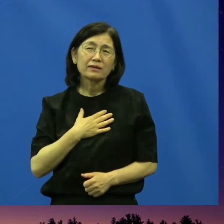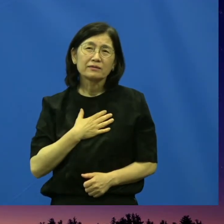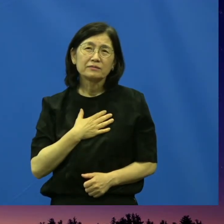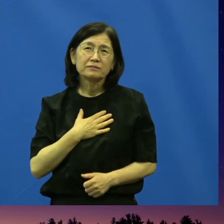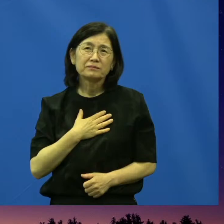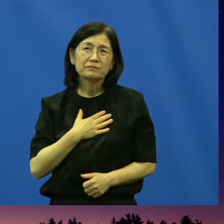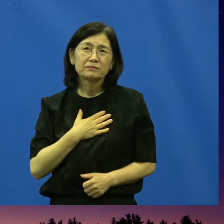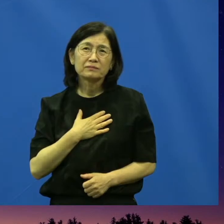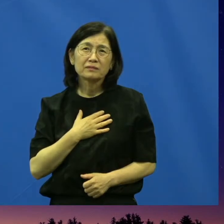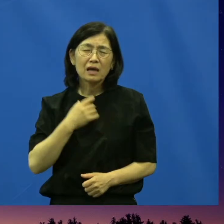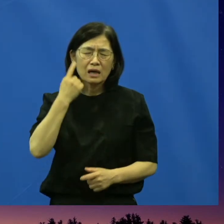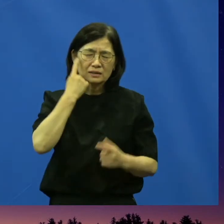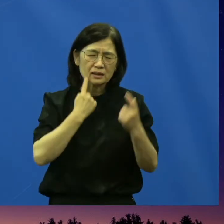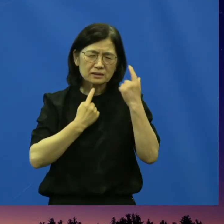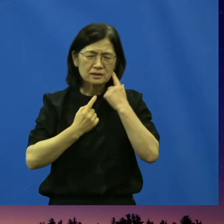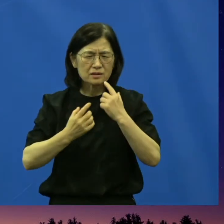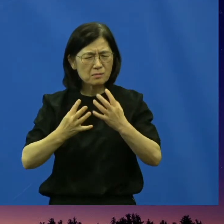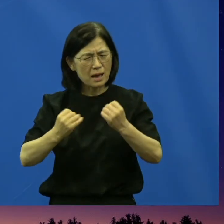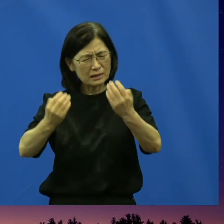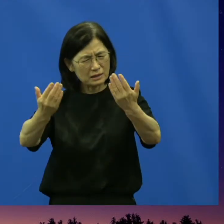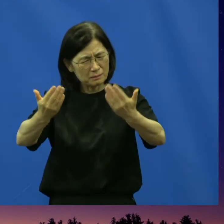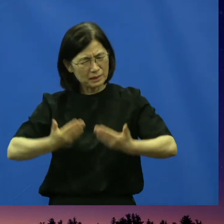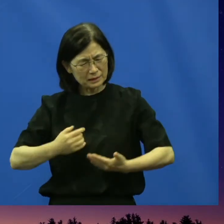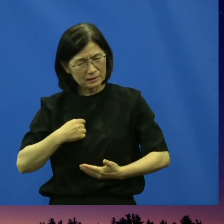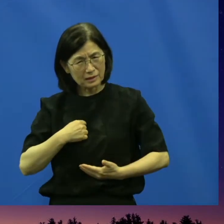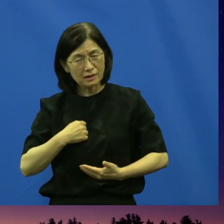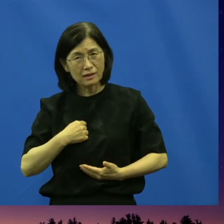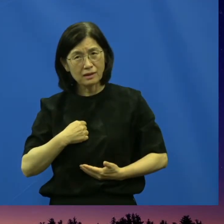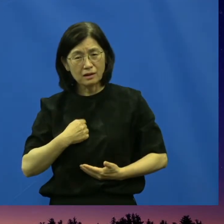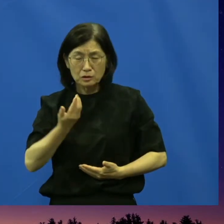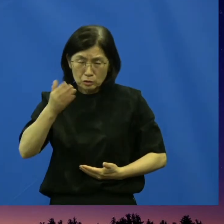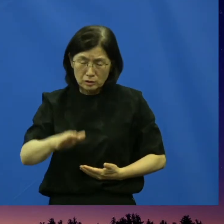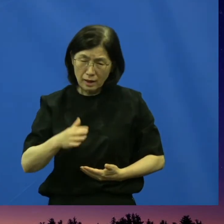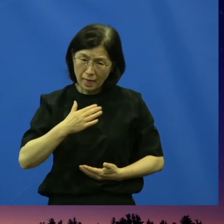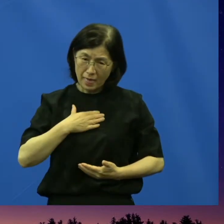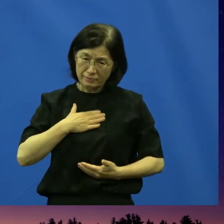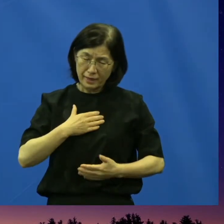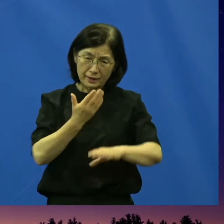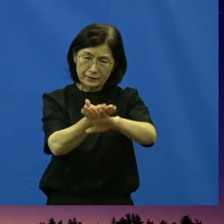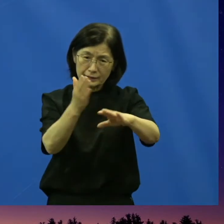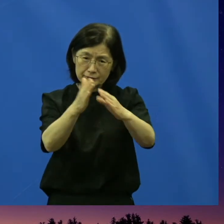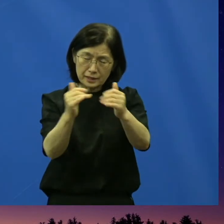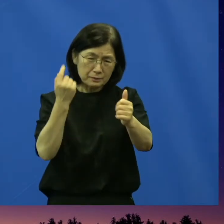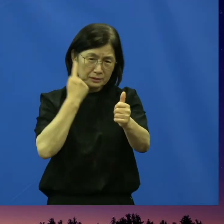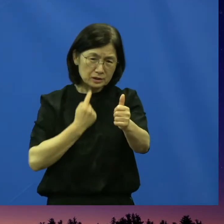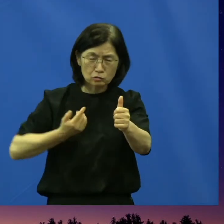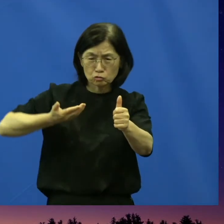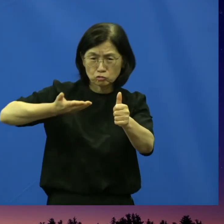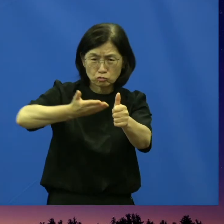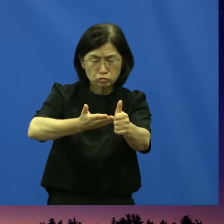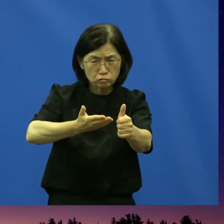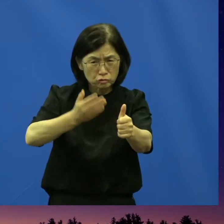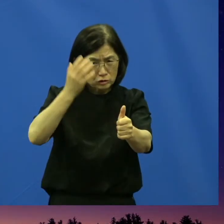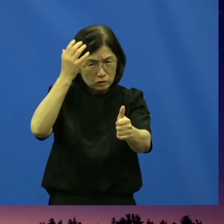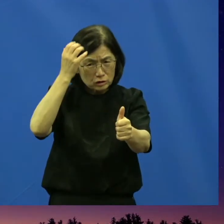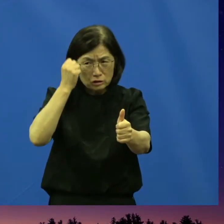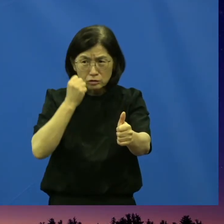때문에 상처를 너무 많이 받았다고 그러는데 누가 줬는지를 알 길이 없어요. 그 사람을 찾아내야 될 것